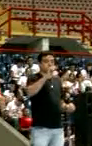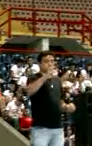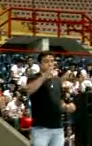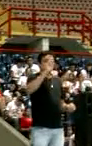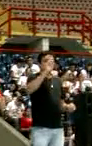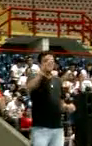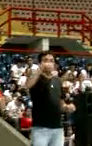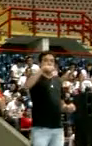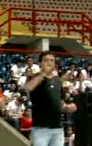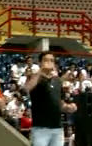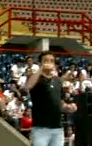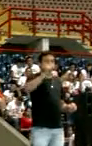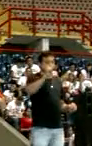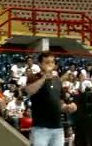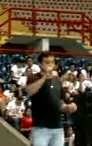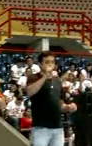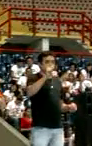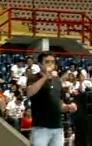Comuna.